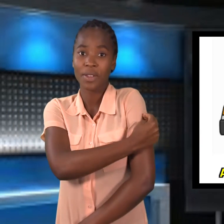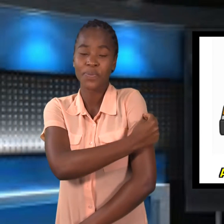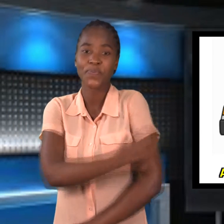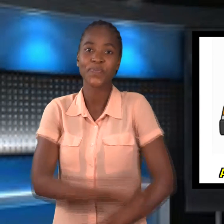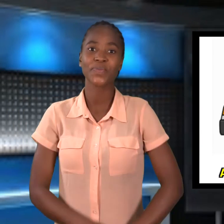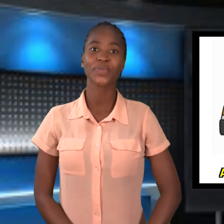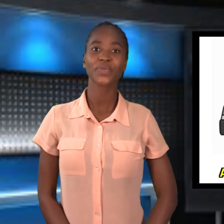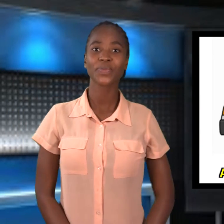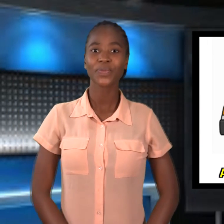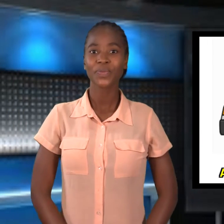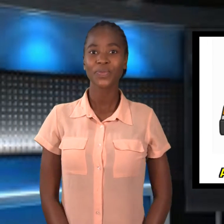Ambulância.